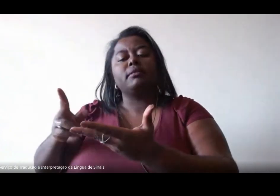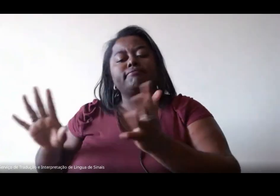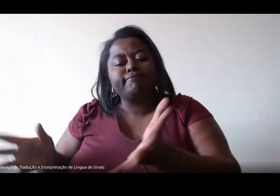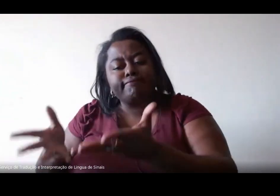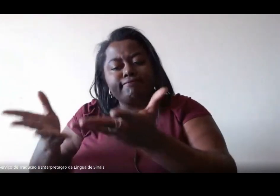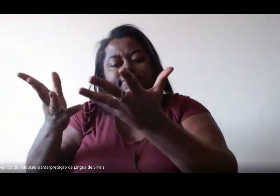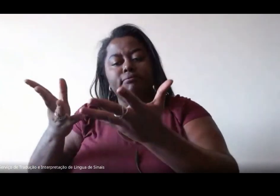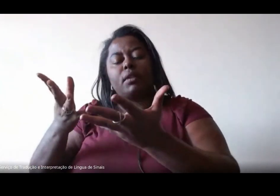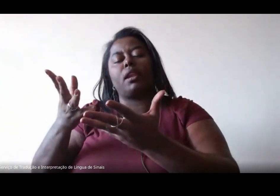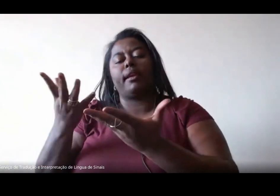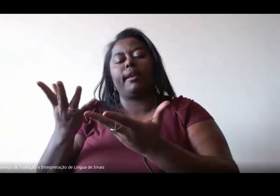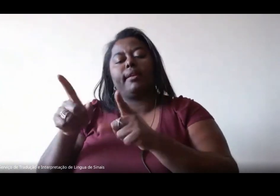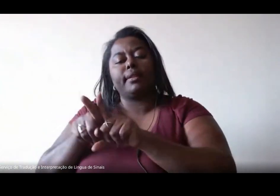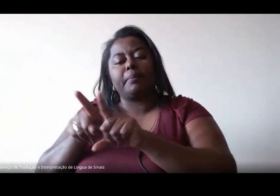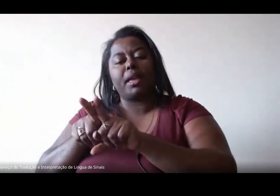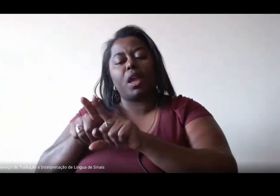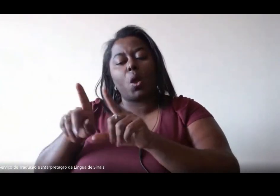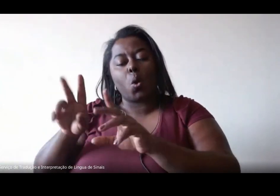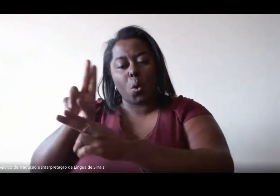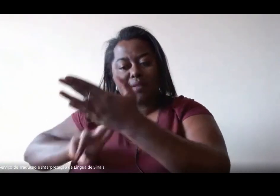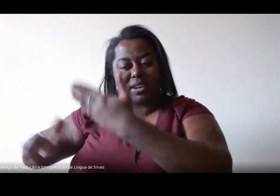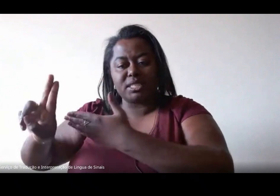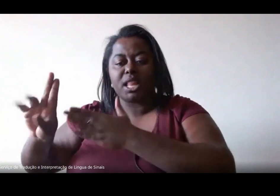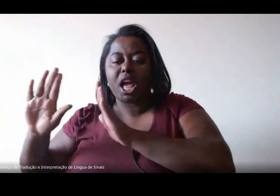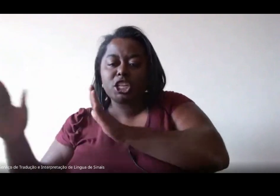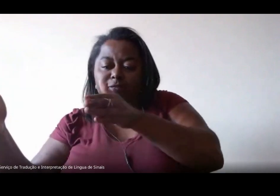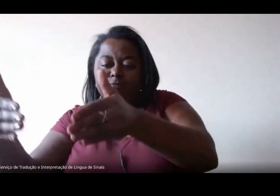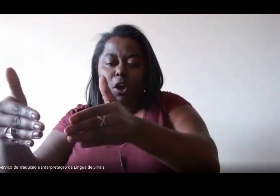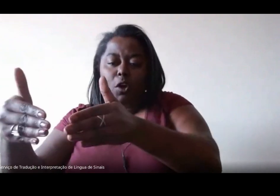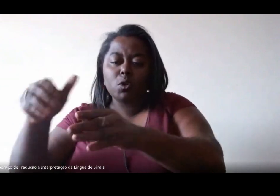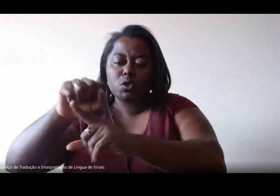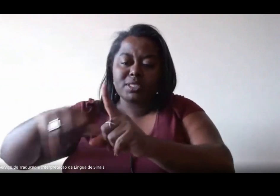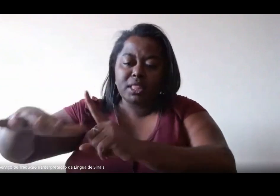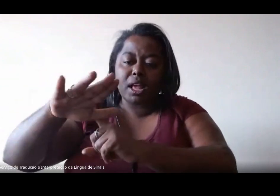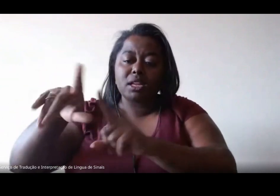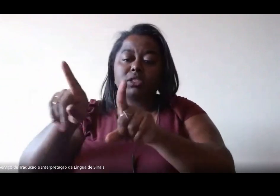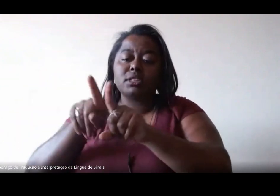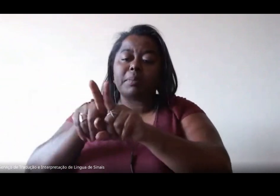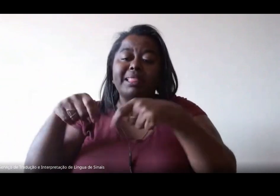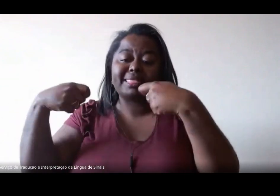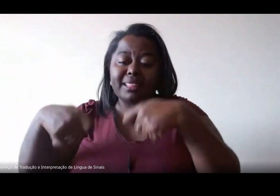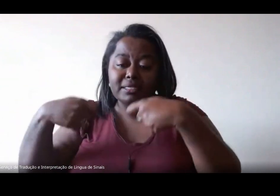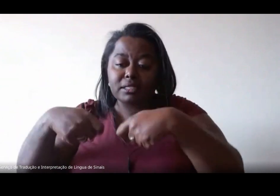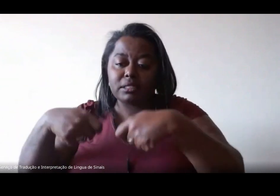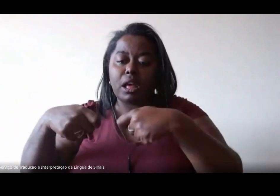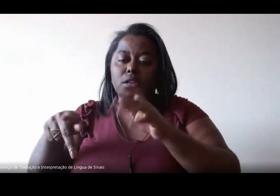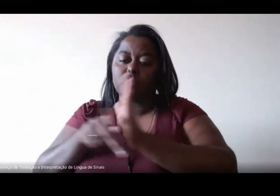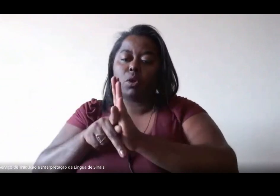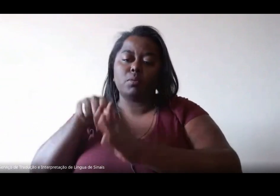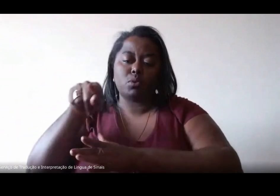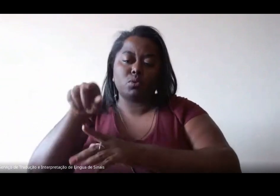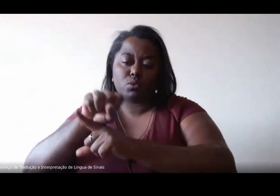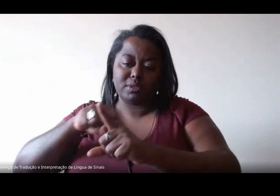a universidade a se voltar para a sociedade e as necessidades da sociedade,